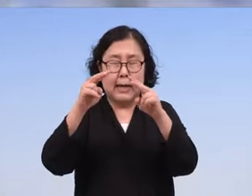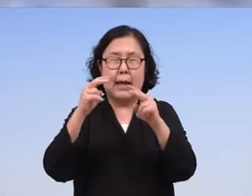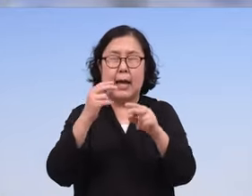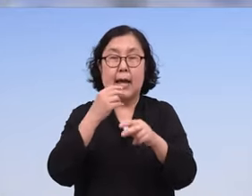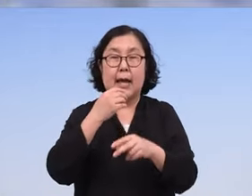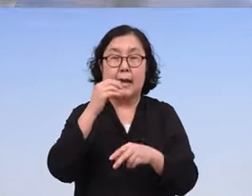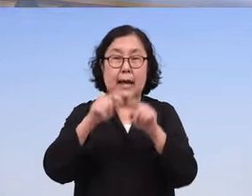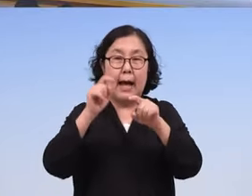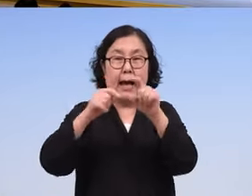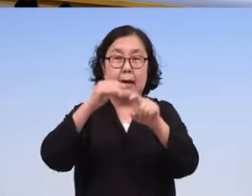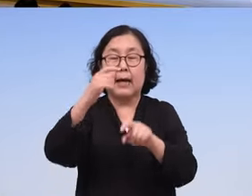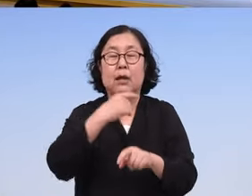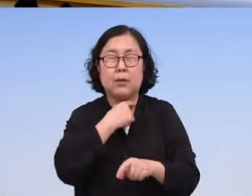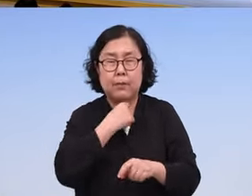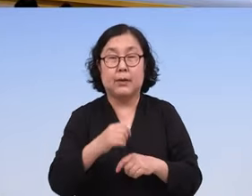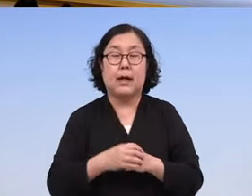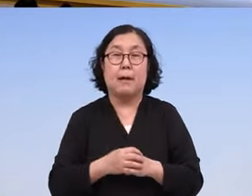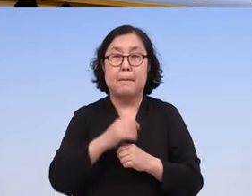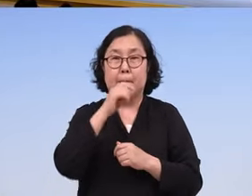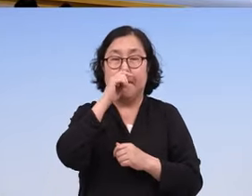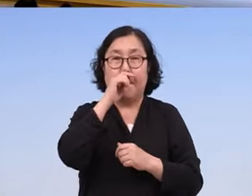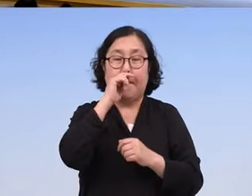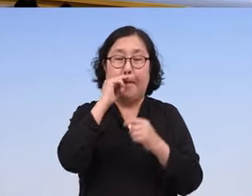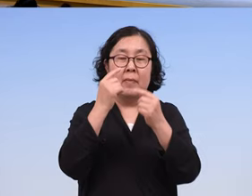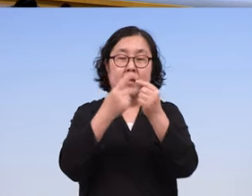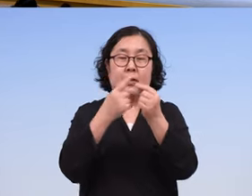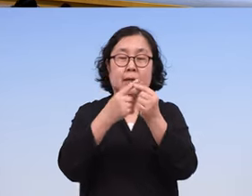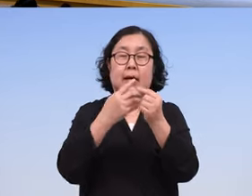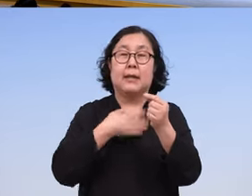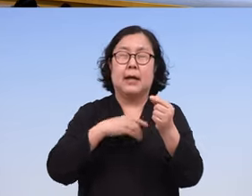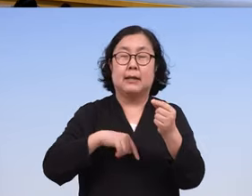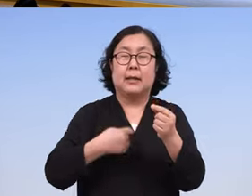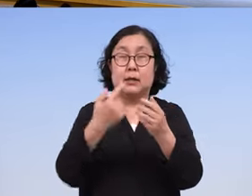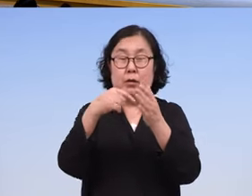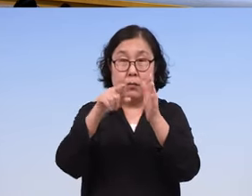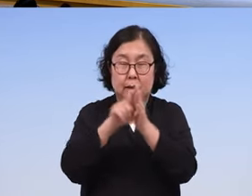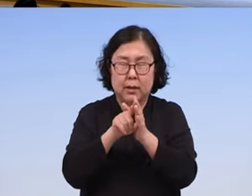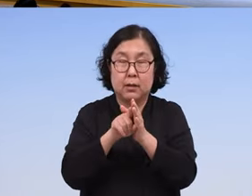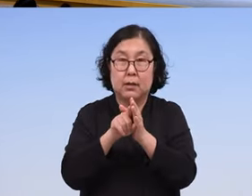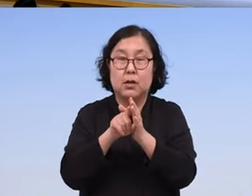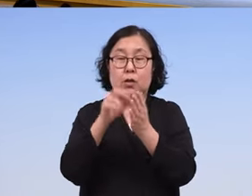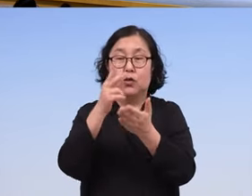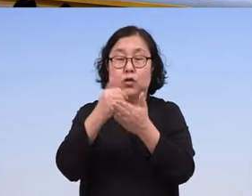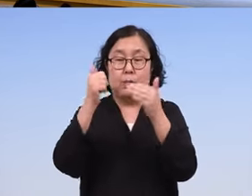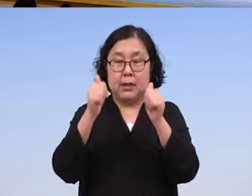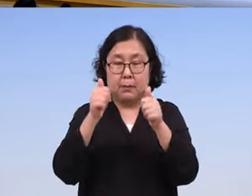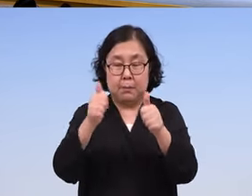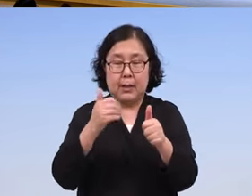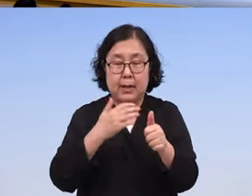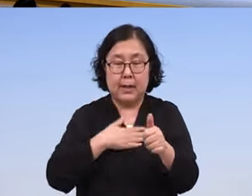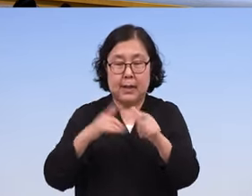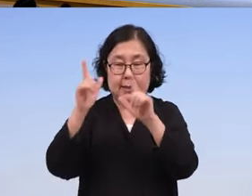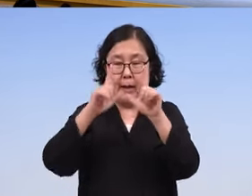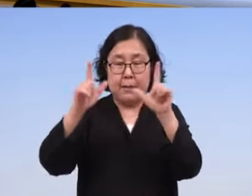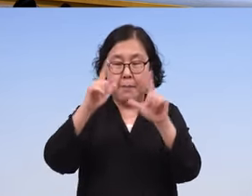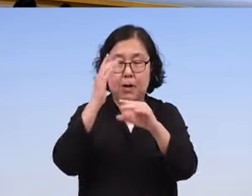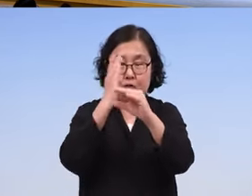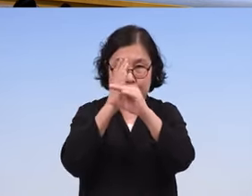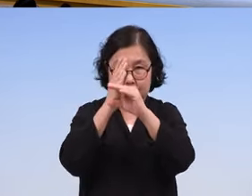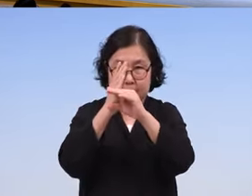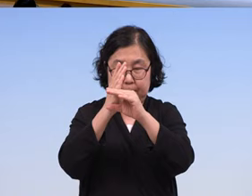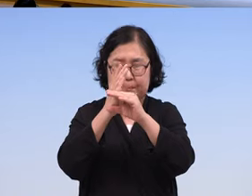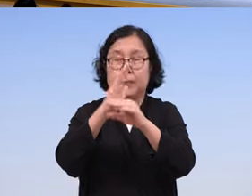바랍니다. 그런가 하면 두 번째로, 첫째가 그 나 자신에 대해서는 그 주님의 심판이 내 삶의 기준이